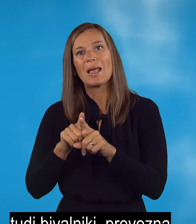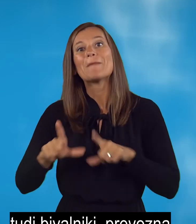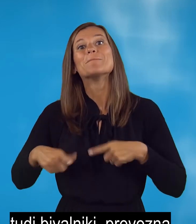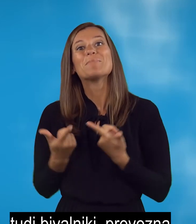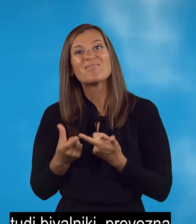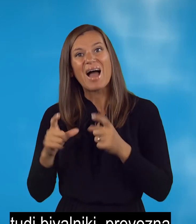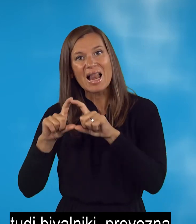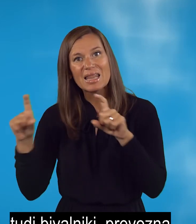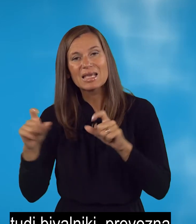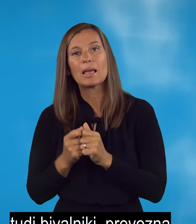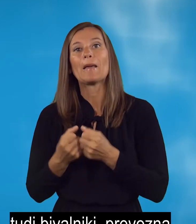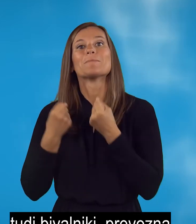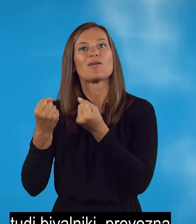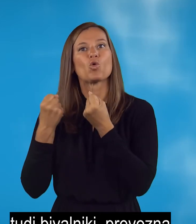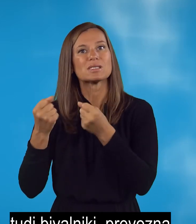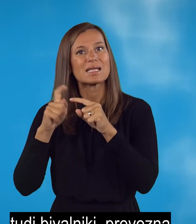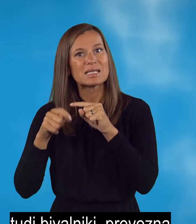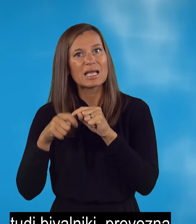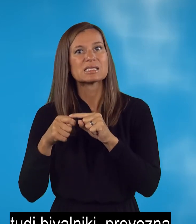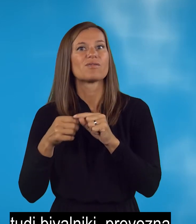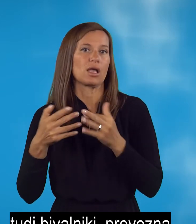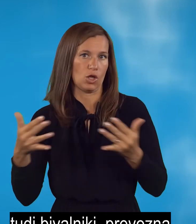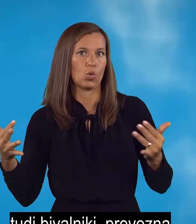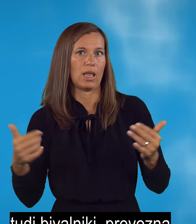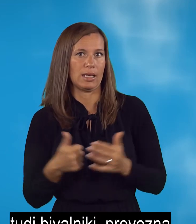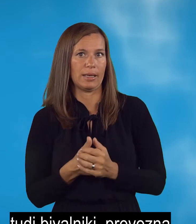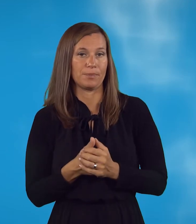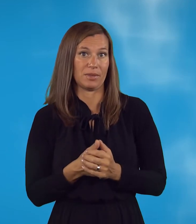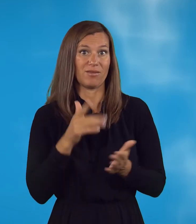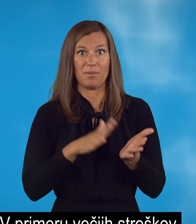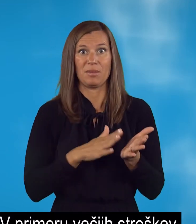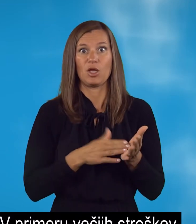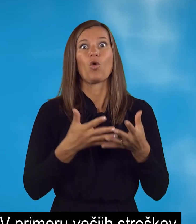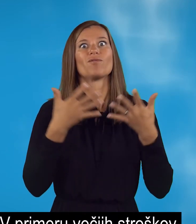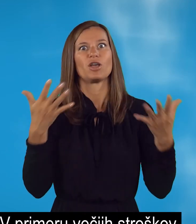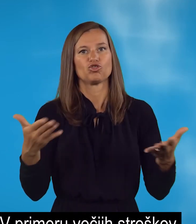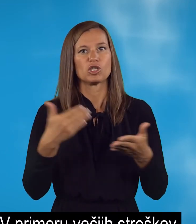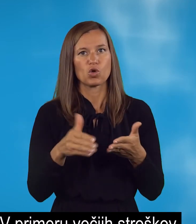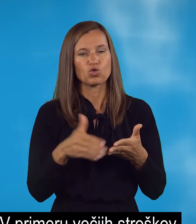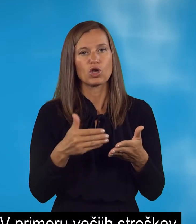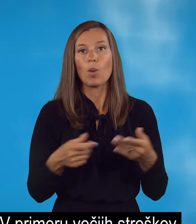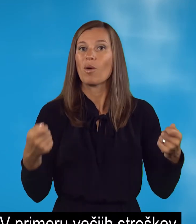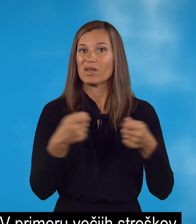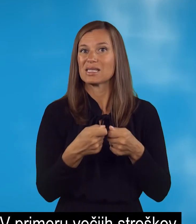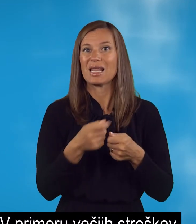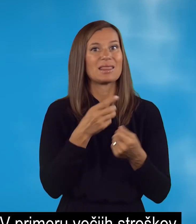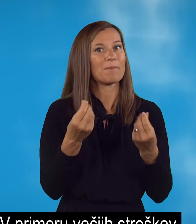bivalniki, prevozna sredstva in tako dalje. V primeru večjih stroškov, povezanih z